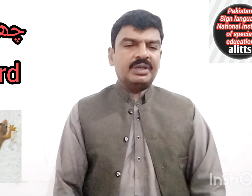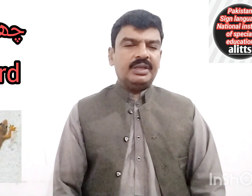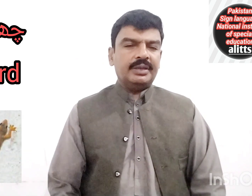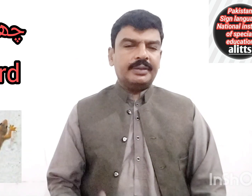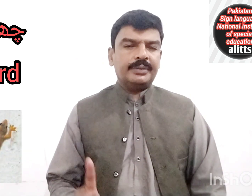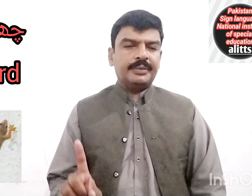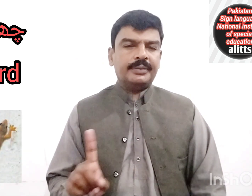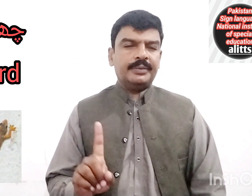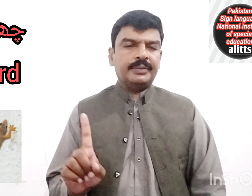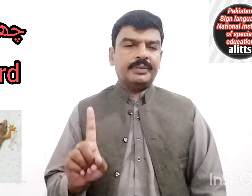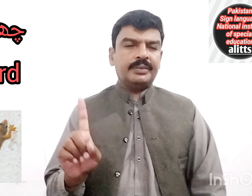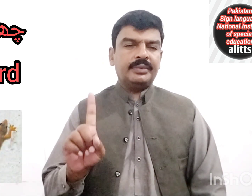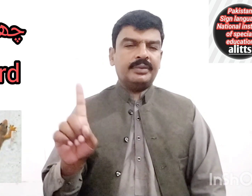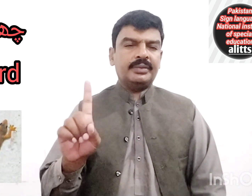छिपकली,